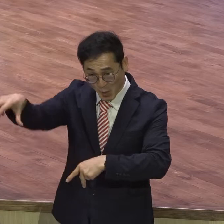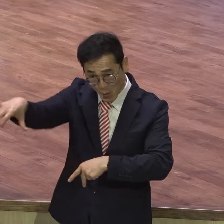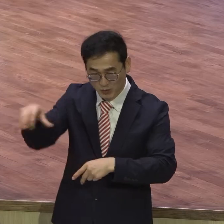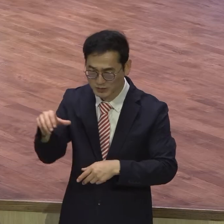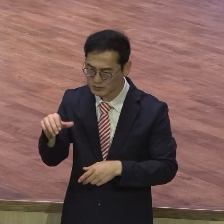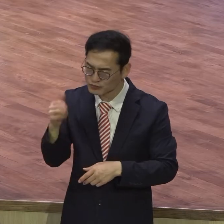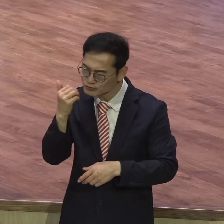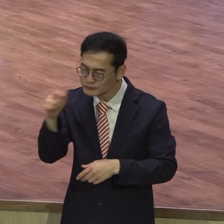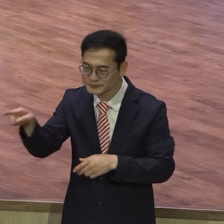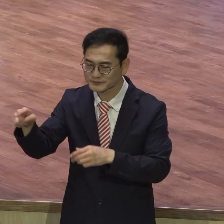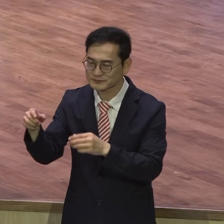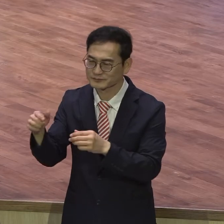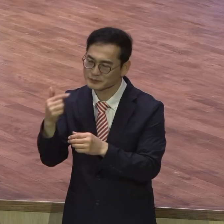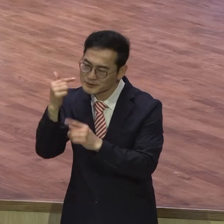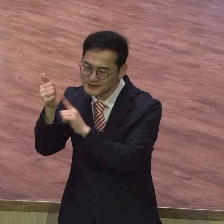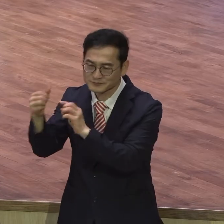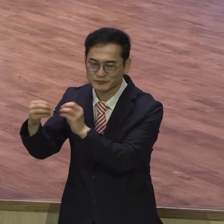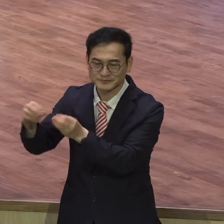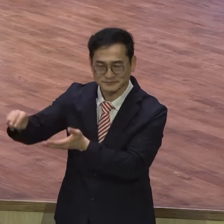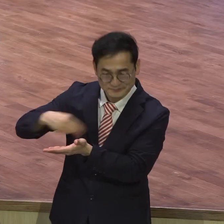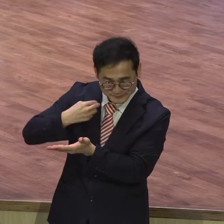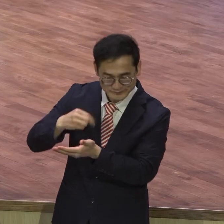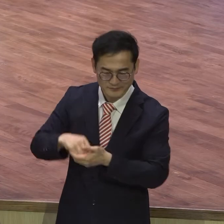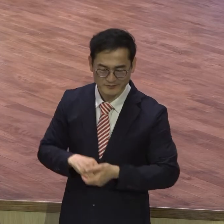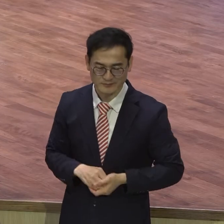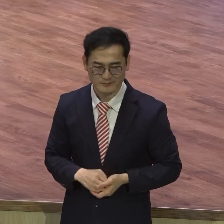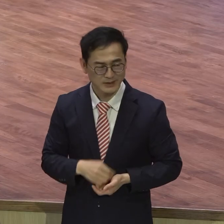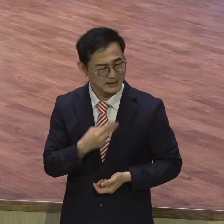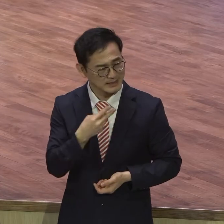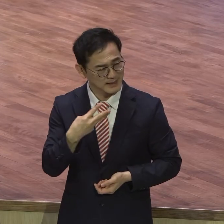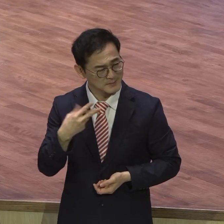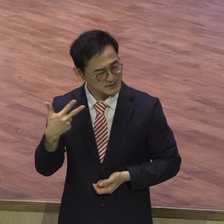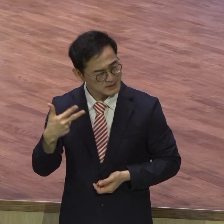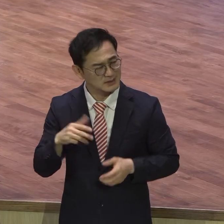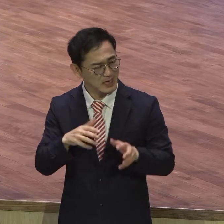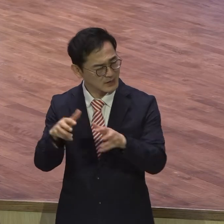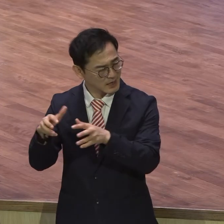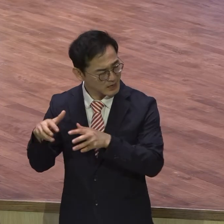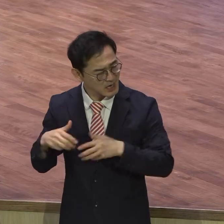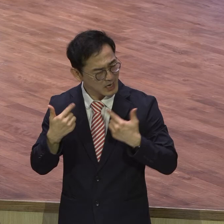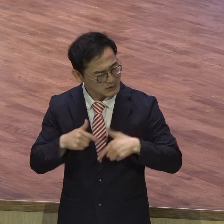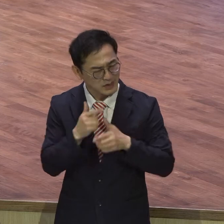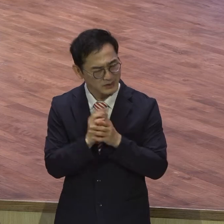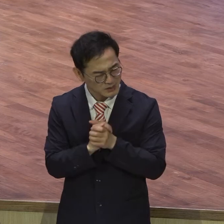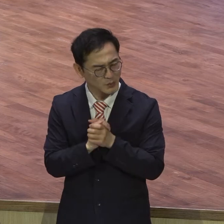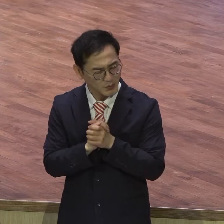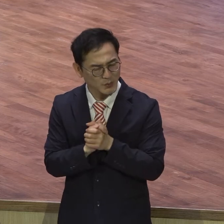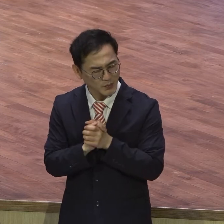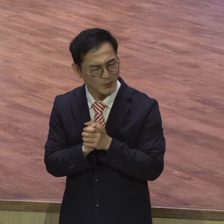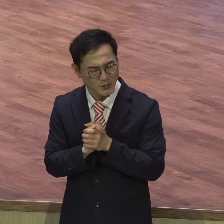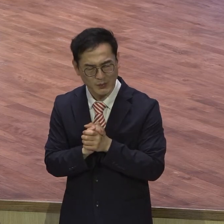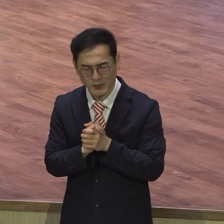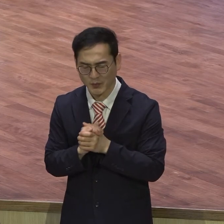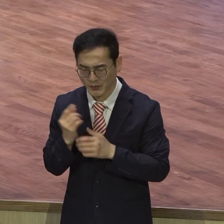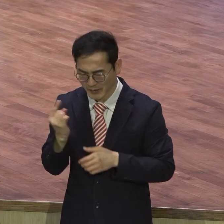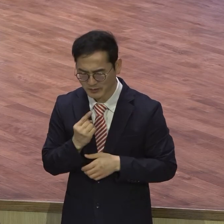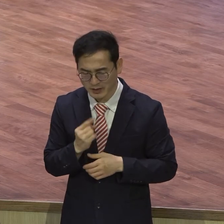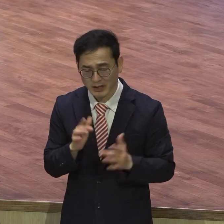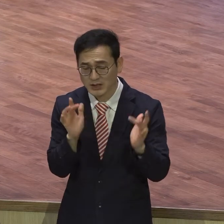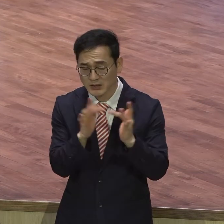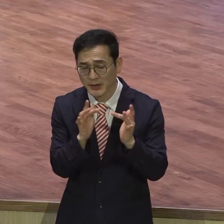237 나라 237 나라 이렇게 기도를 해왔는데 이번에 온라인 예배 드리면서 이